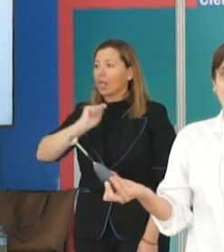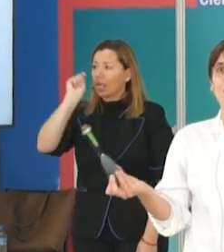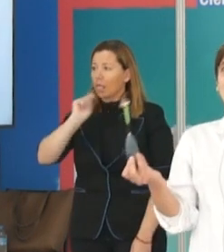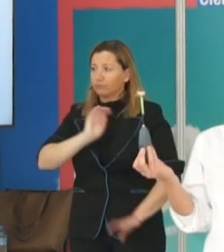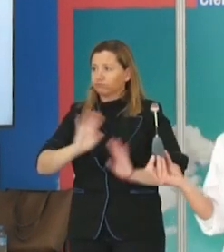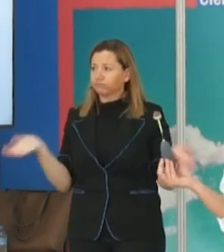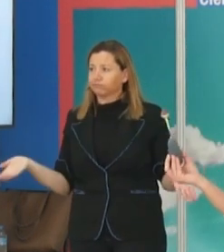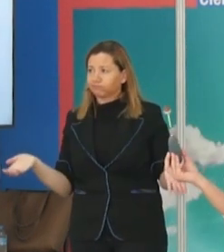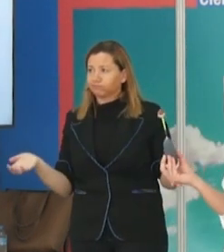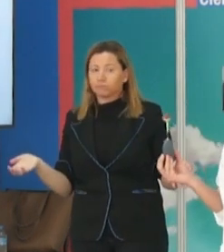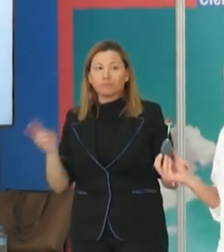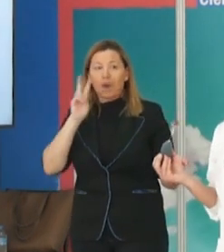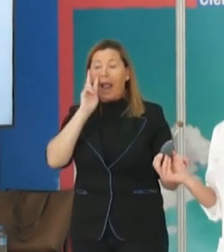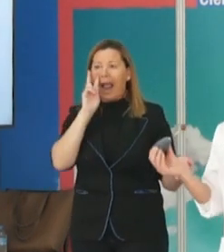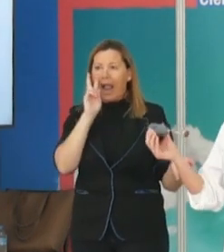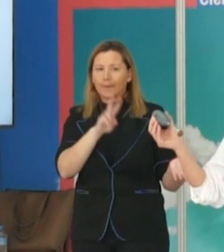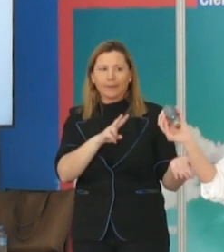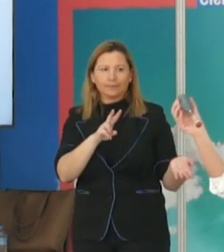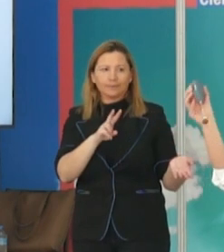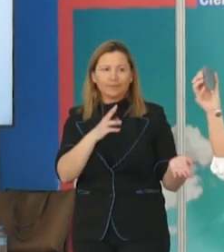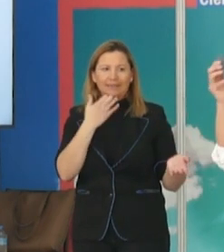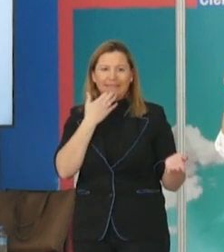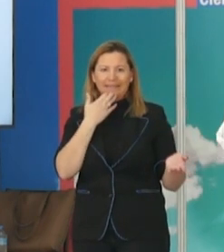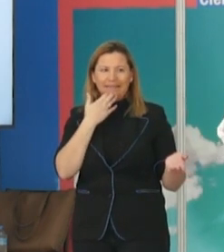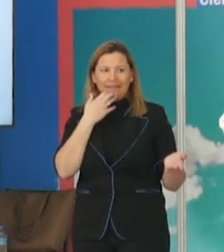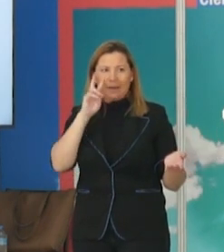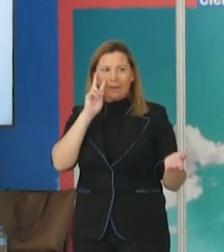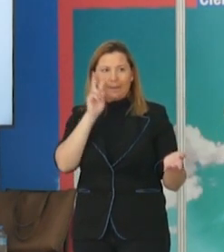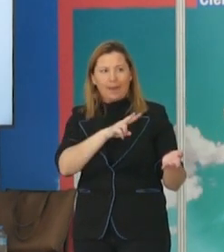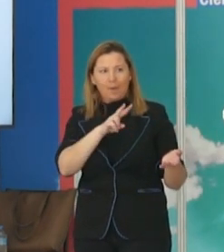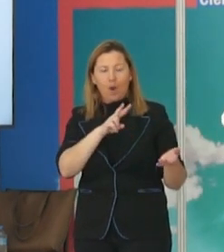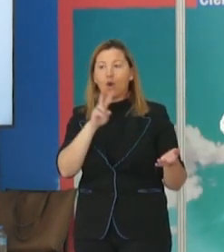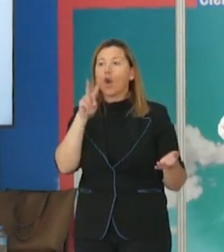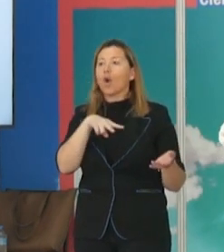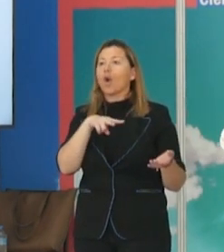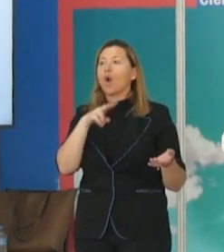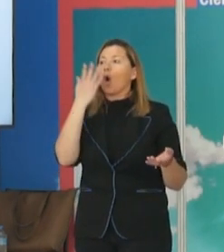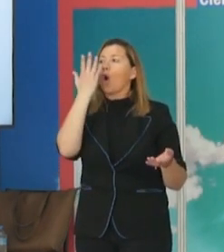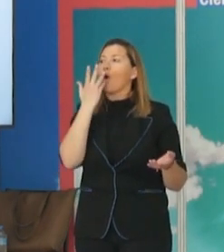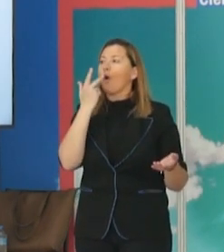un chupachup. Pues bueno, pues vamos a ver si vamos viendo los colores.